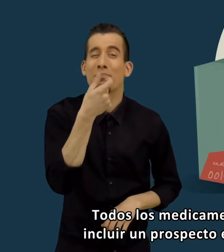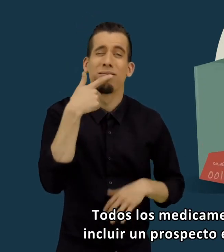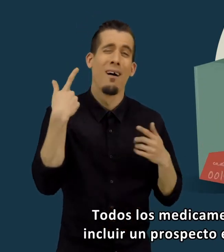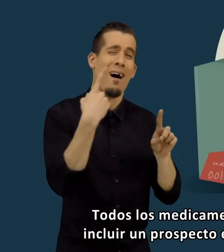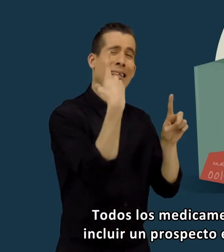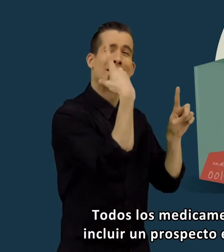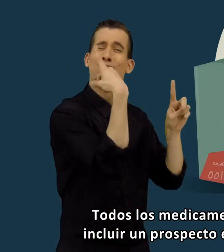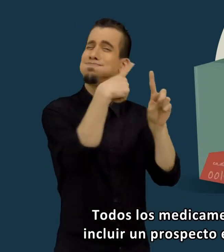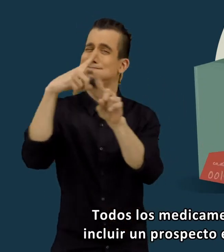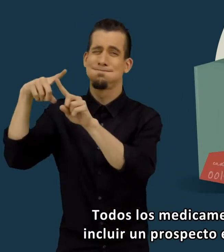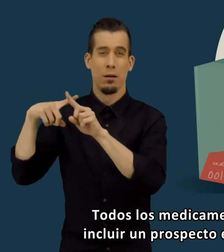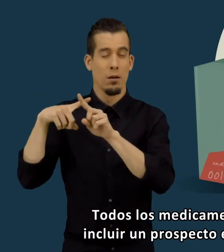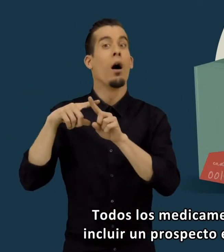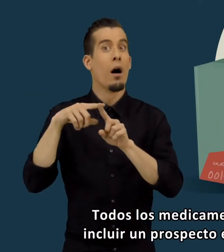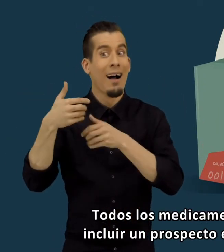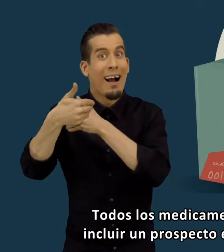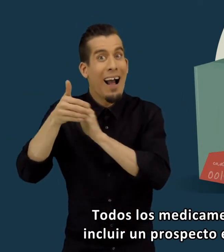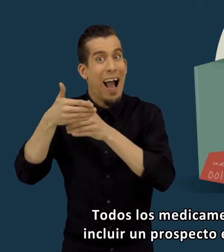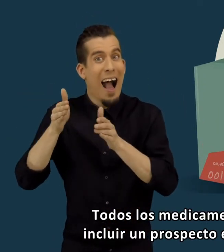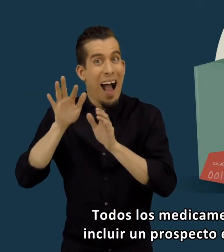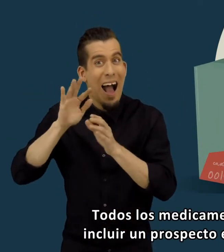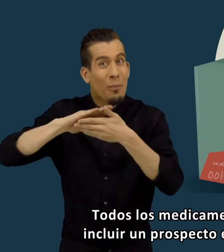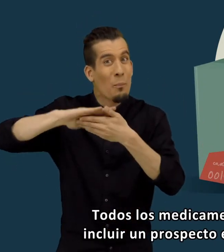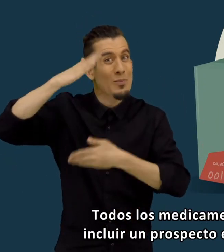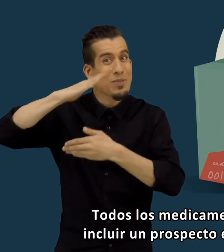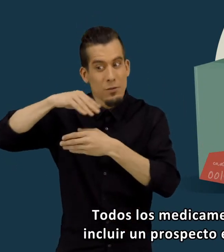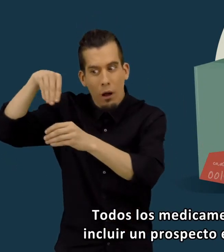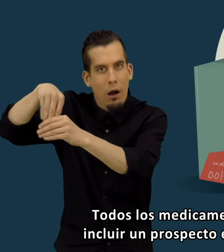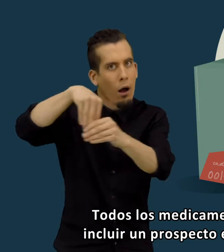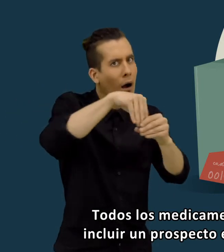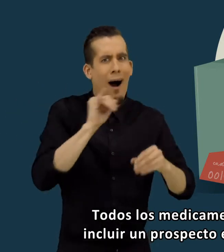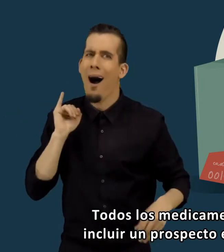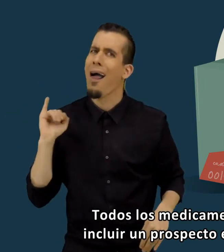Todos los medicamentos deben incluir un prospecto en su envase.